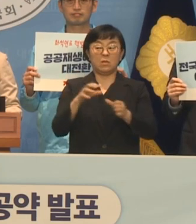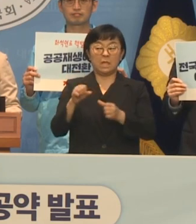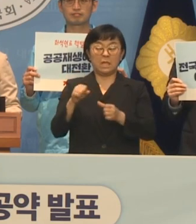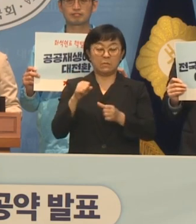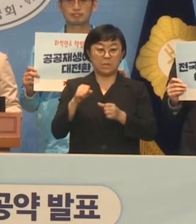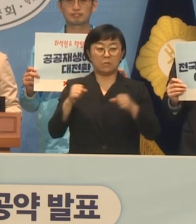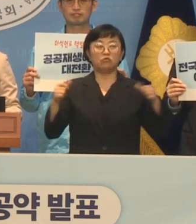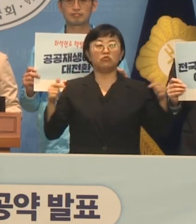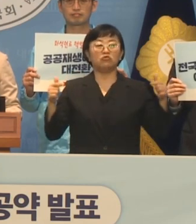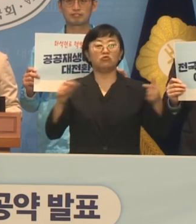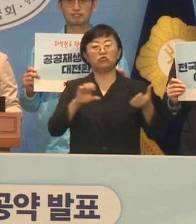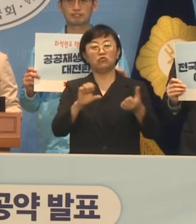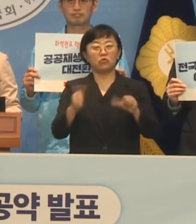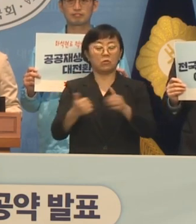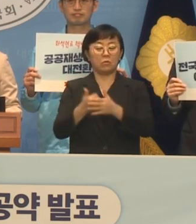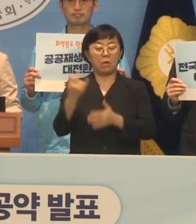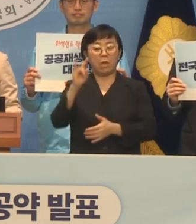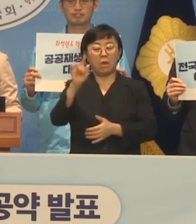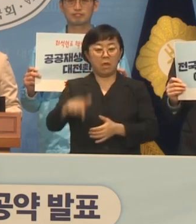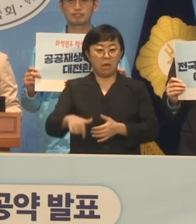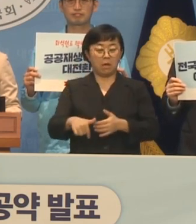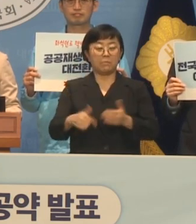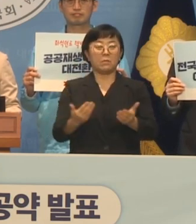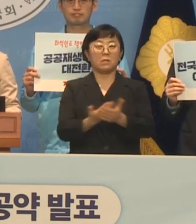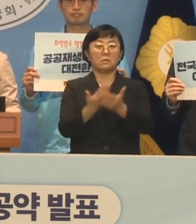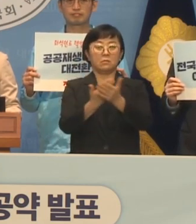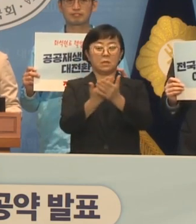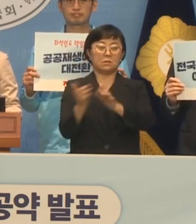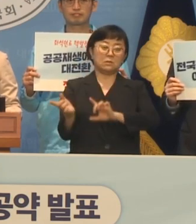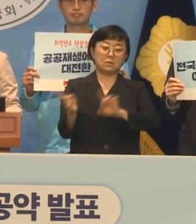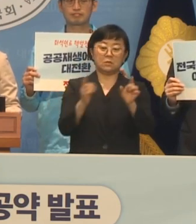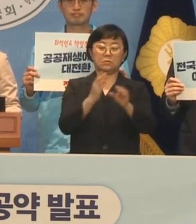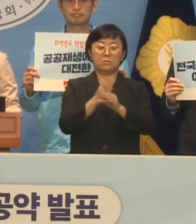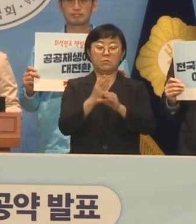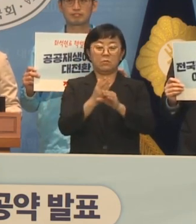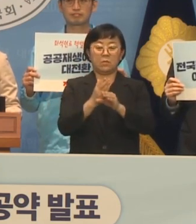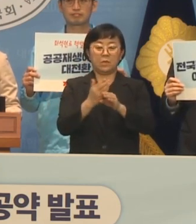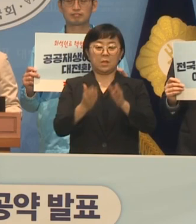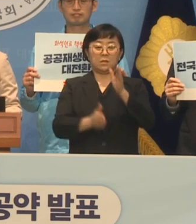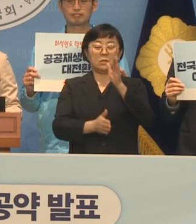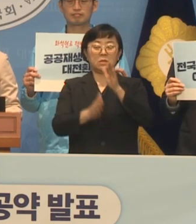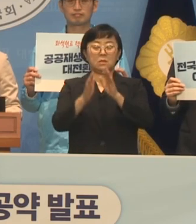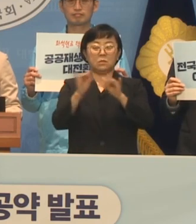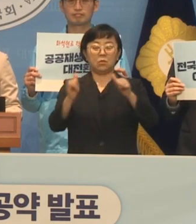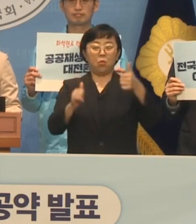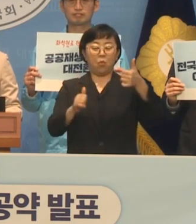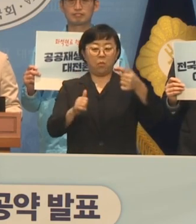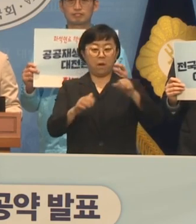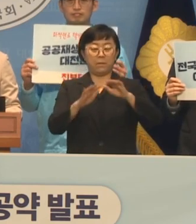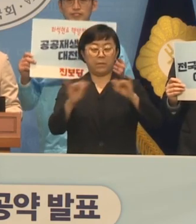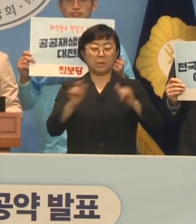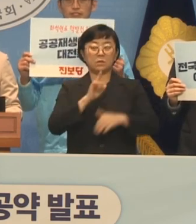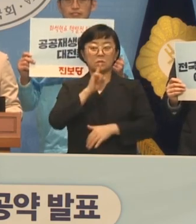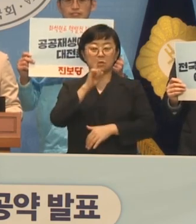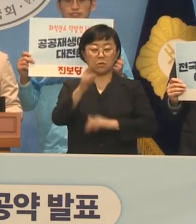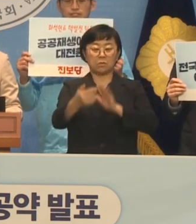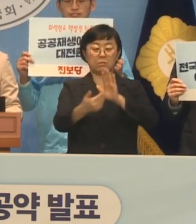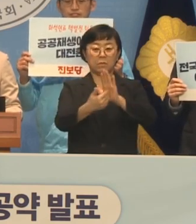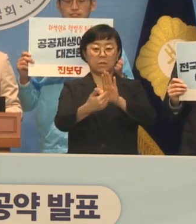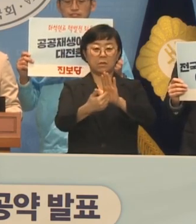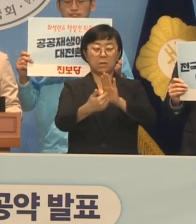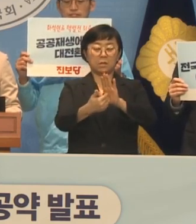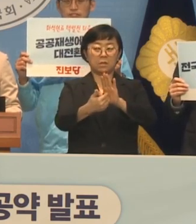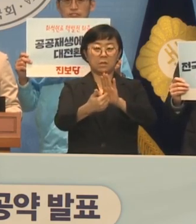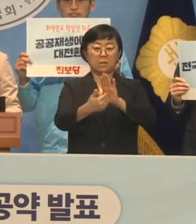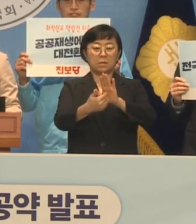죽이고 핵발전만 살리고 있기 때문입니다. 시민 5만 명이 청원하여 막아내자던